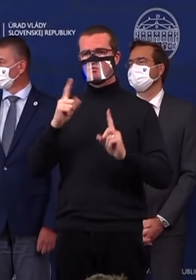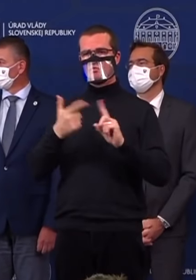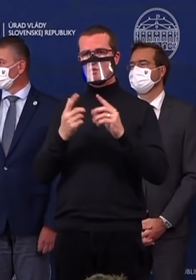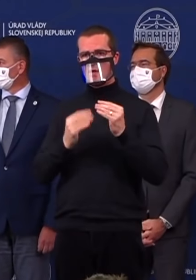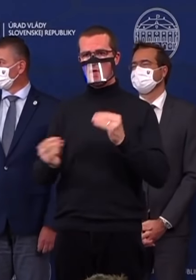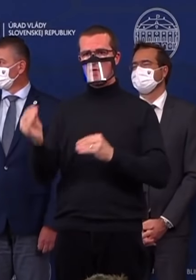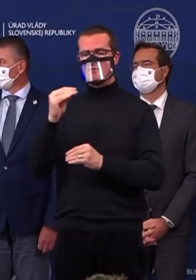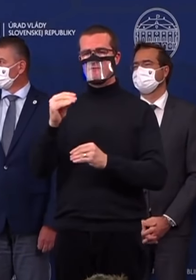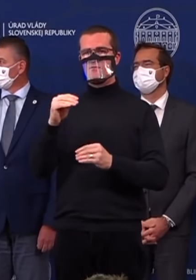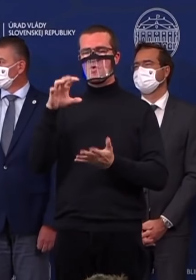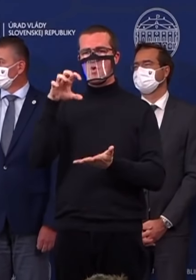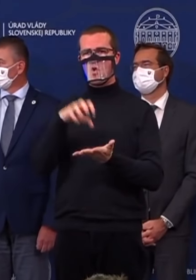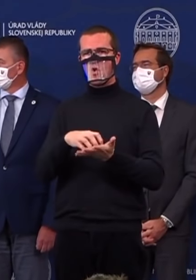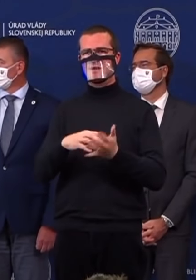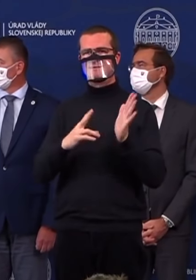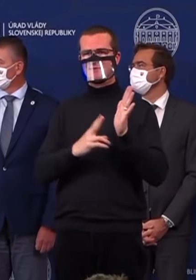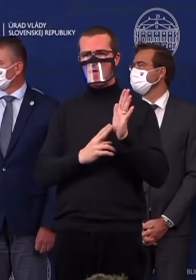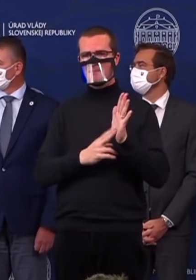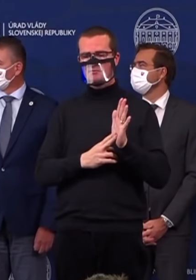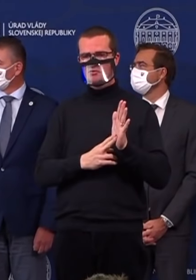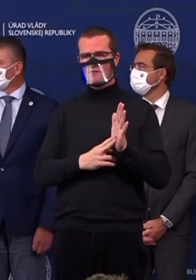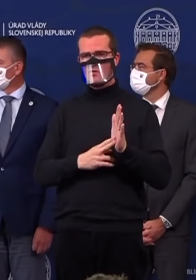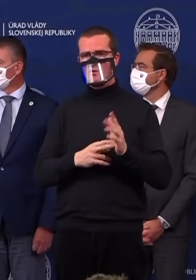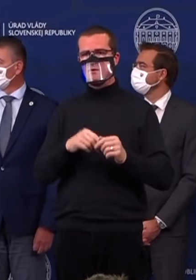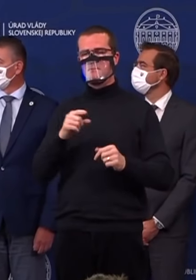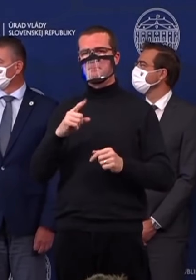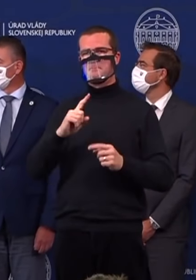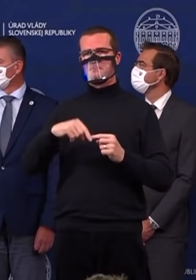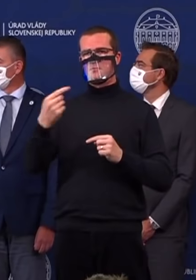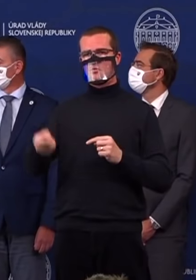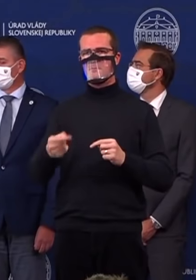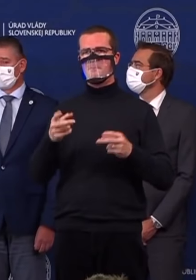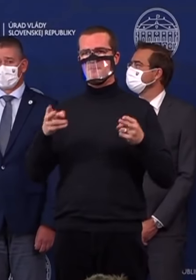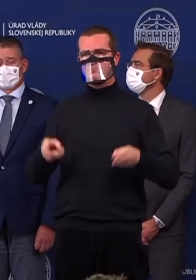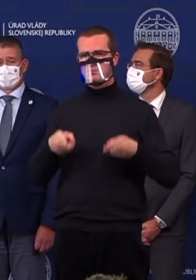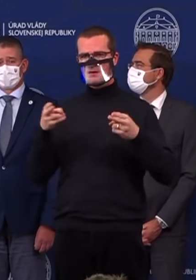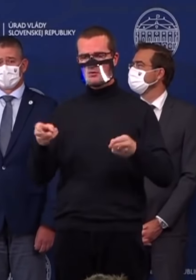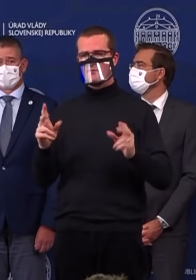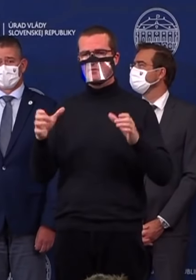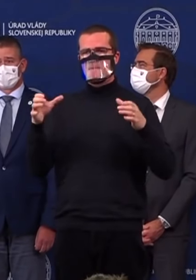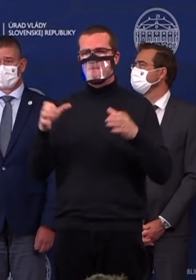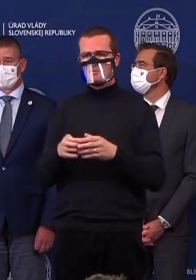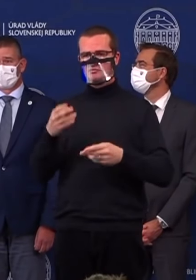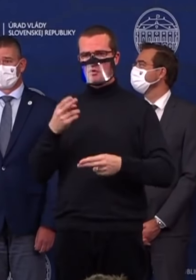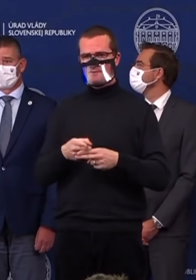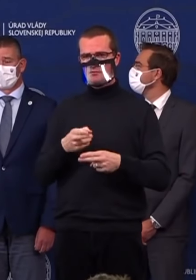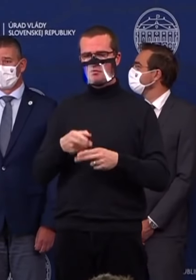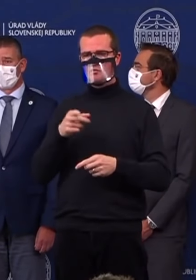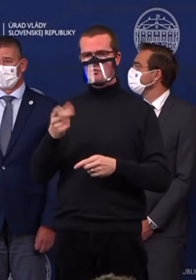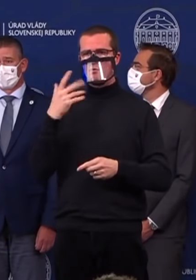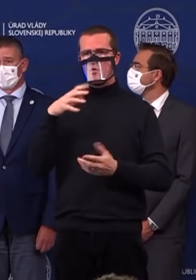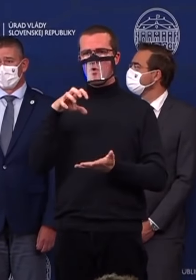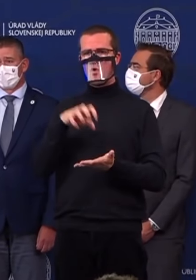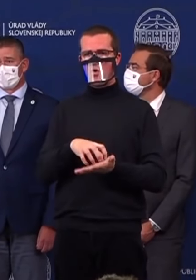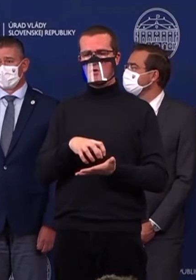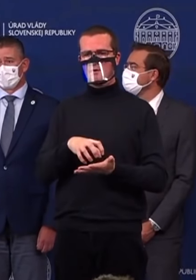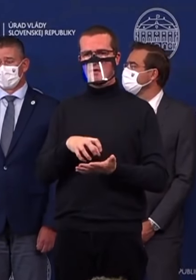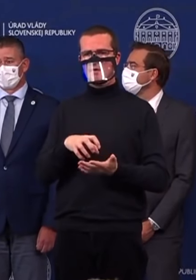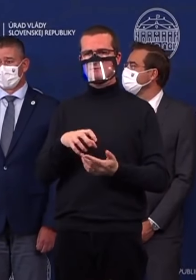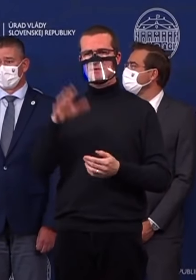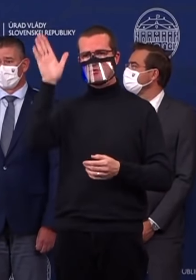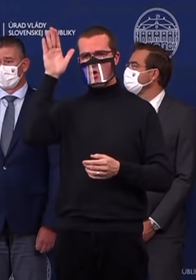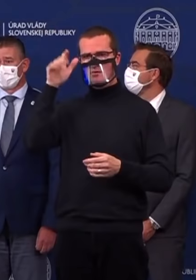najvyššiu okres Námestovo, nasledovaný Bardejovom a najmenšiu mieru infekčnosti okres